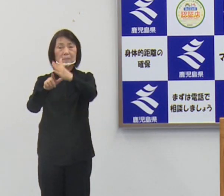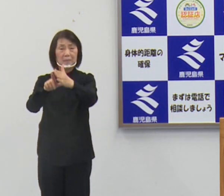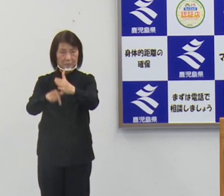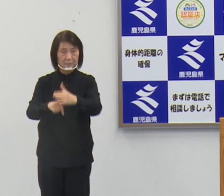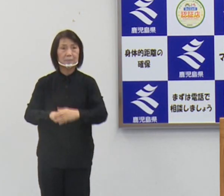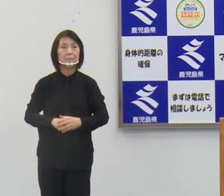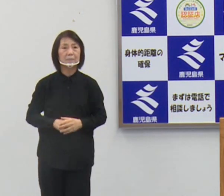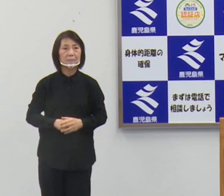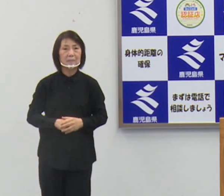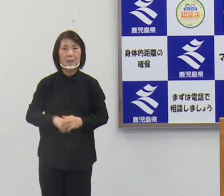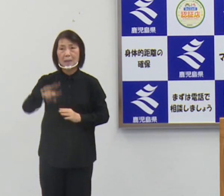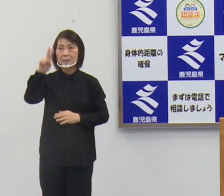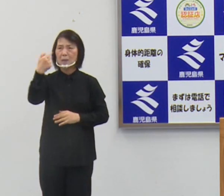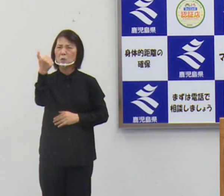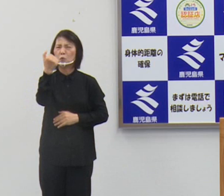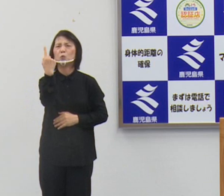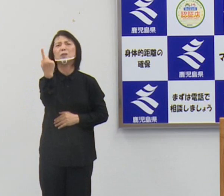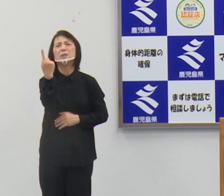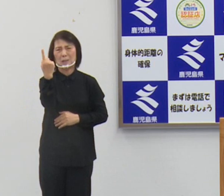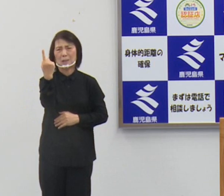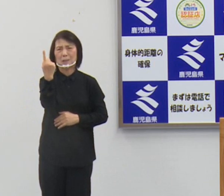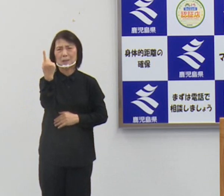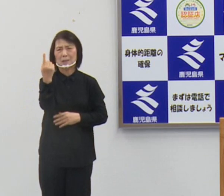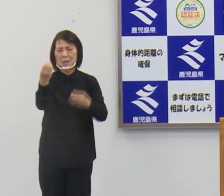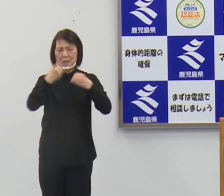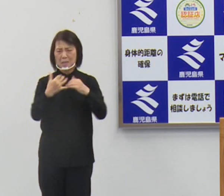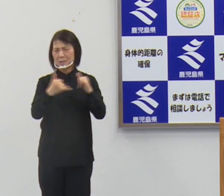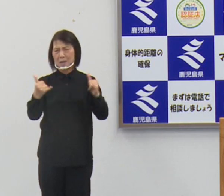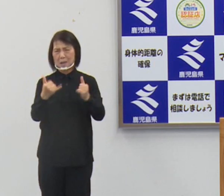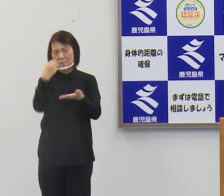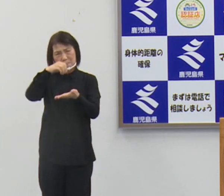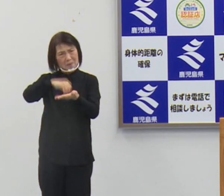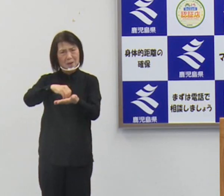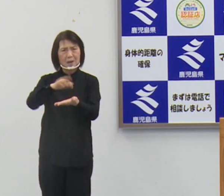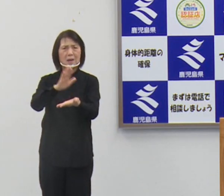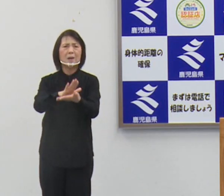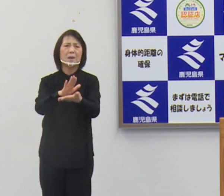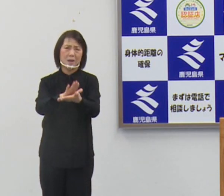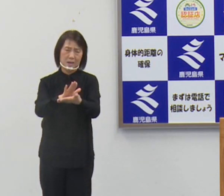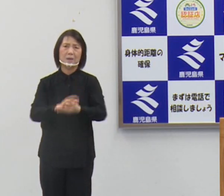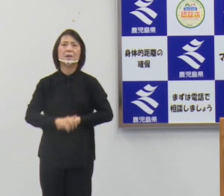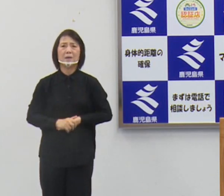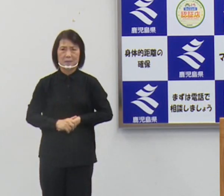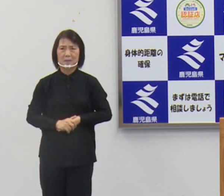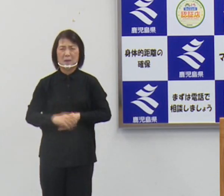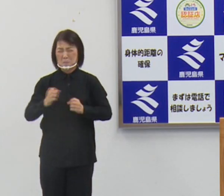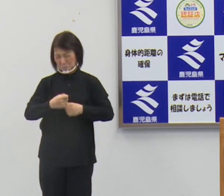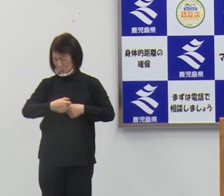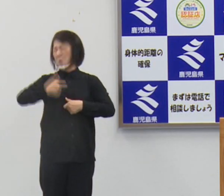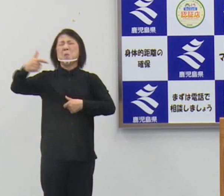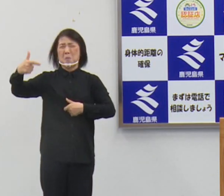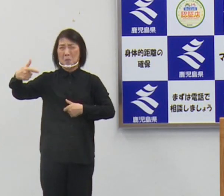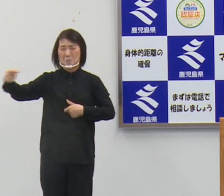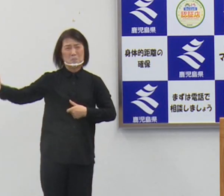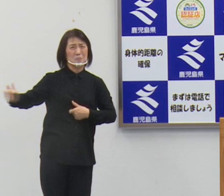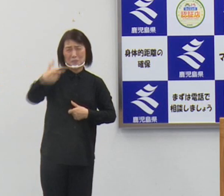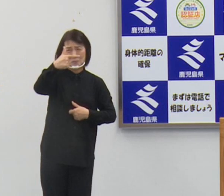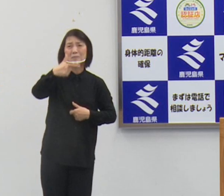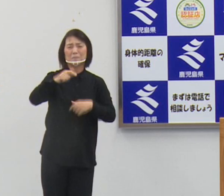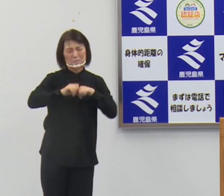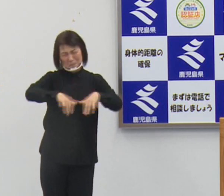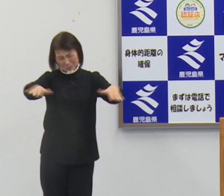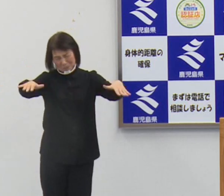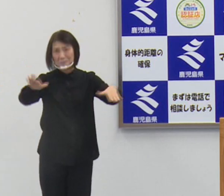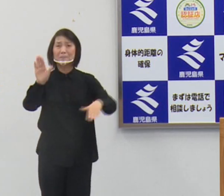多の251人の感染者が確認されるなど爆発的な感染が続